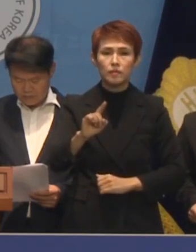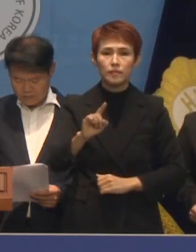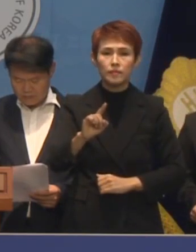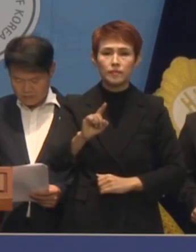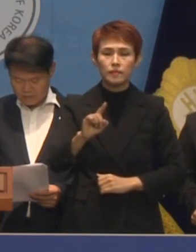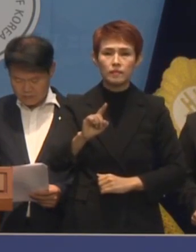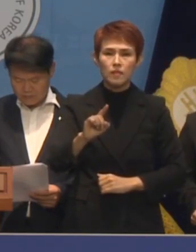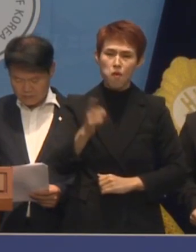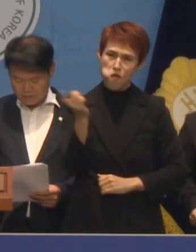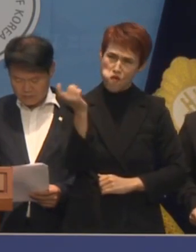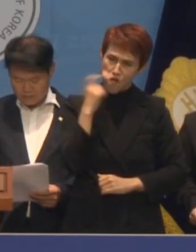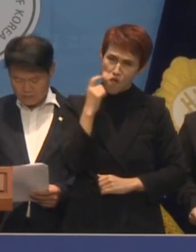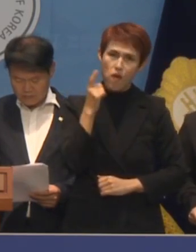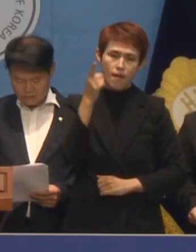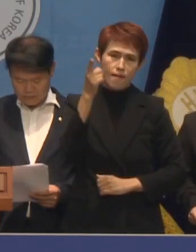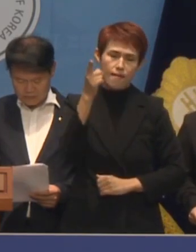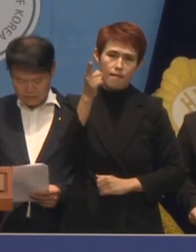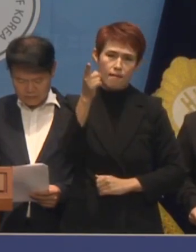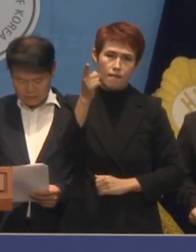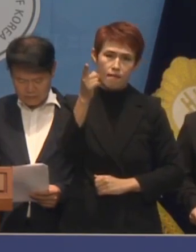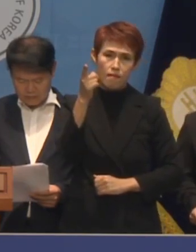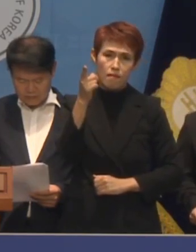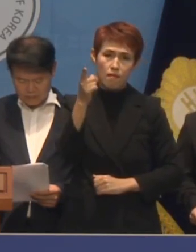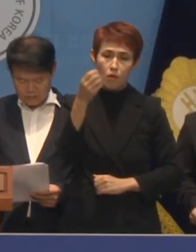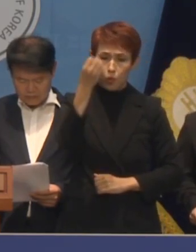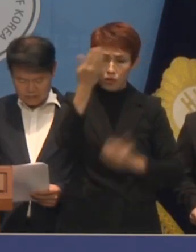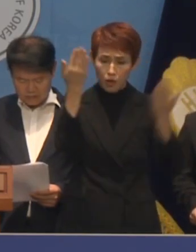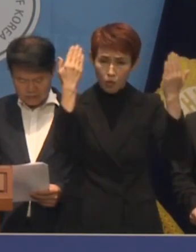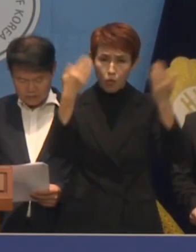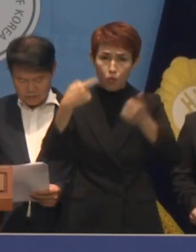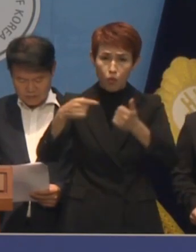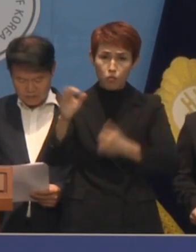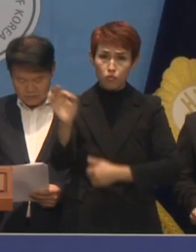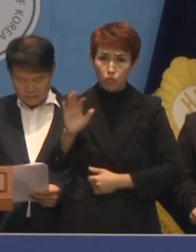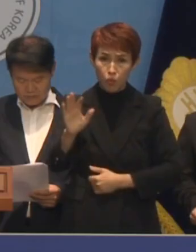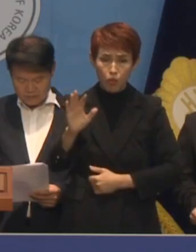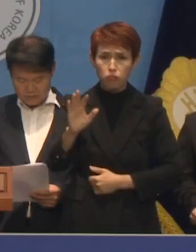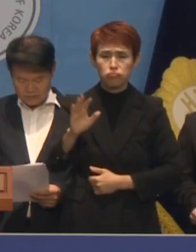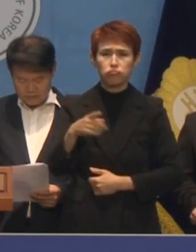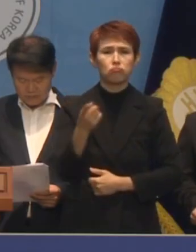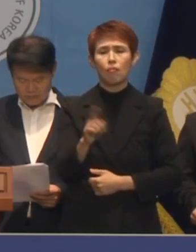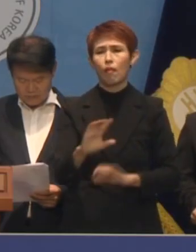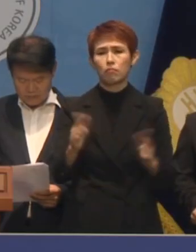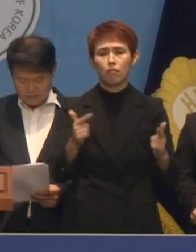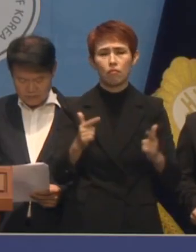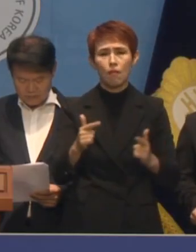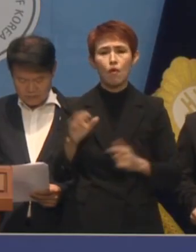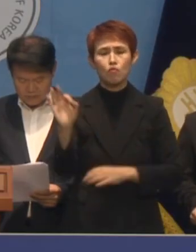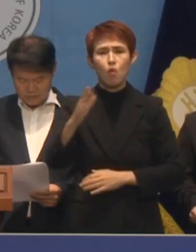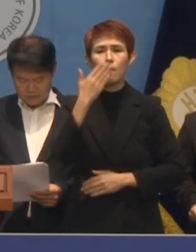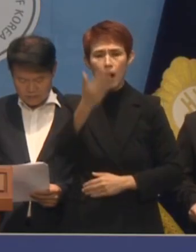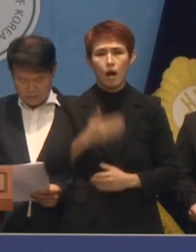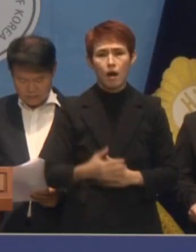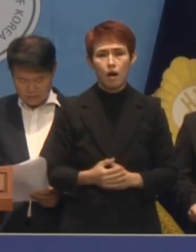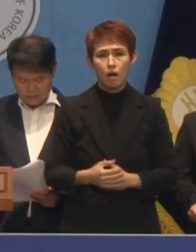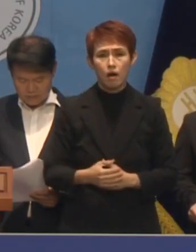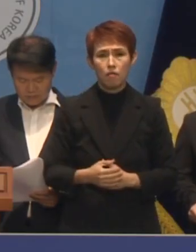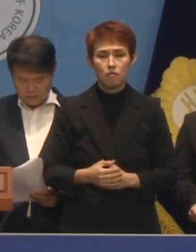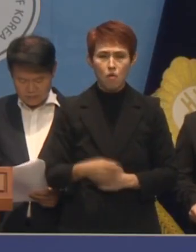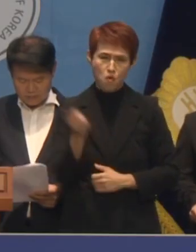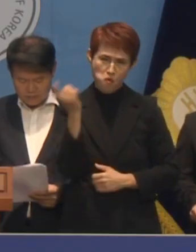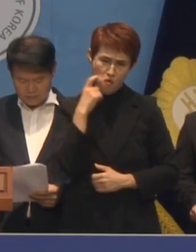현수막은 새빨간 거짓말이고 완전한 가짜 뉴스이며 극히 악의적인 거짓